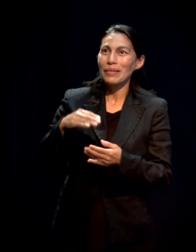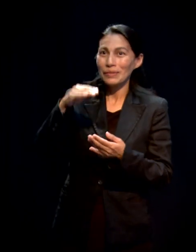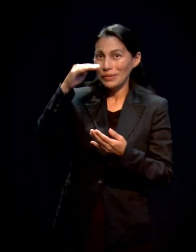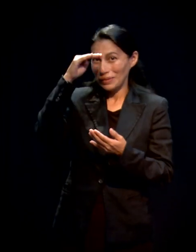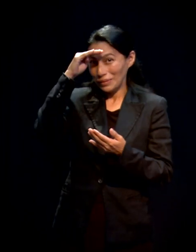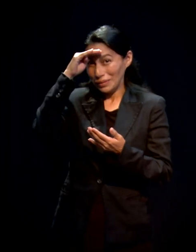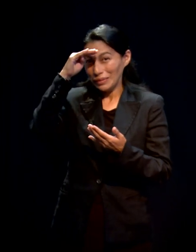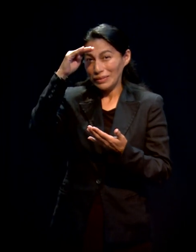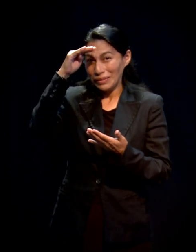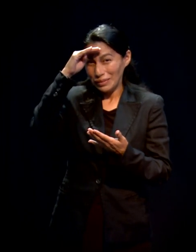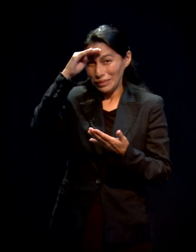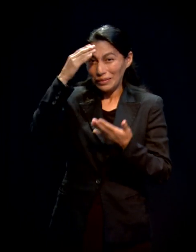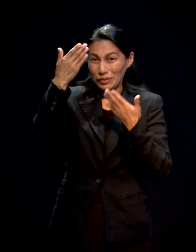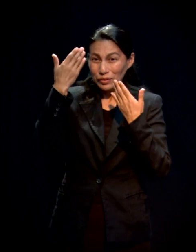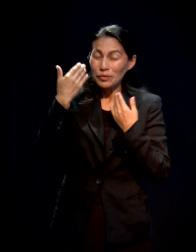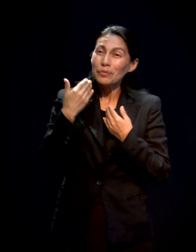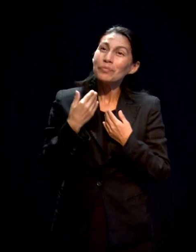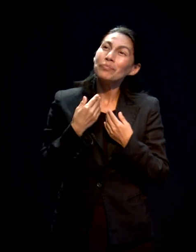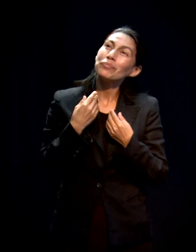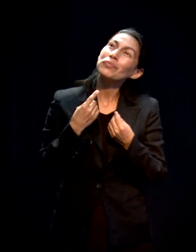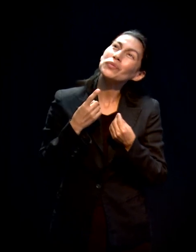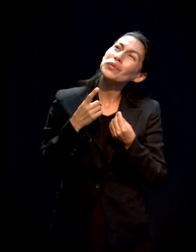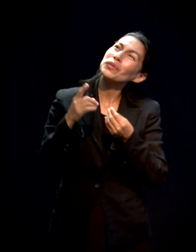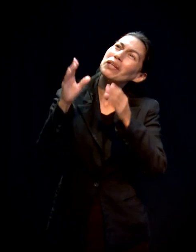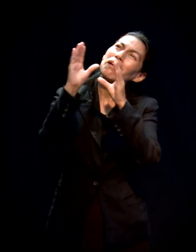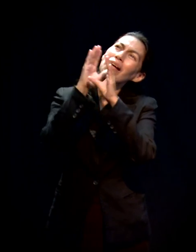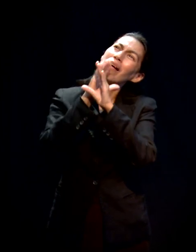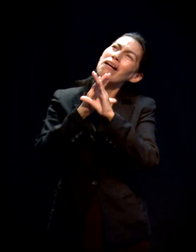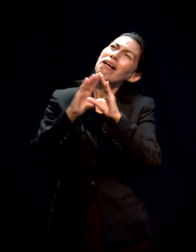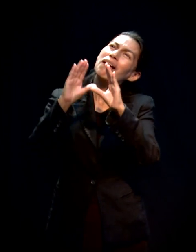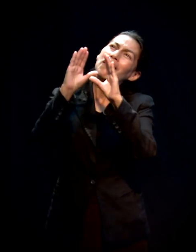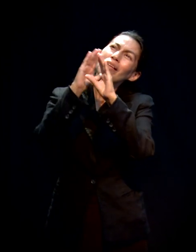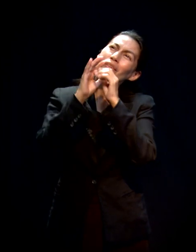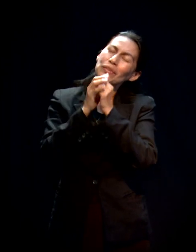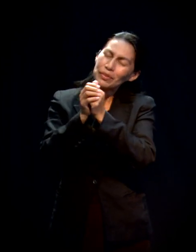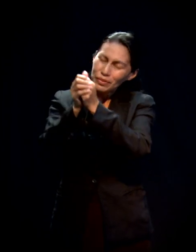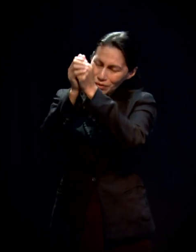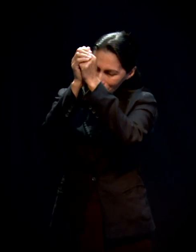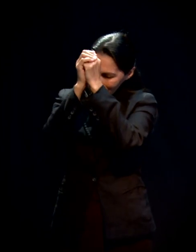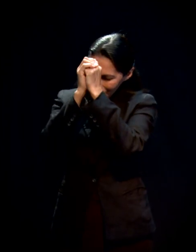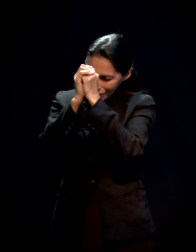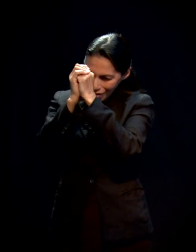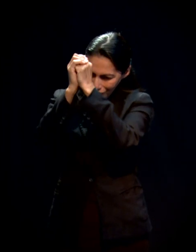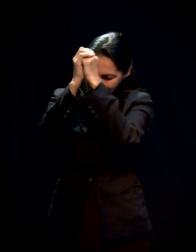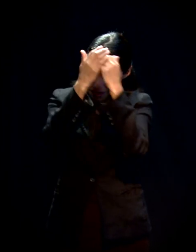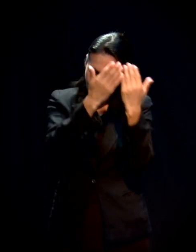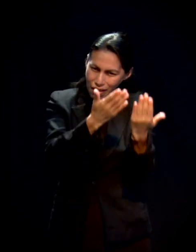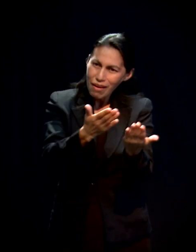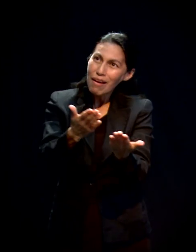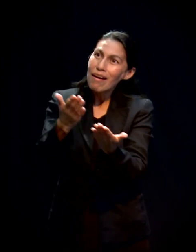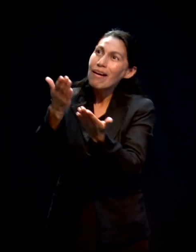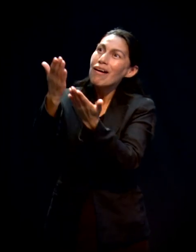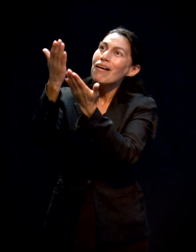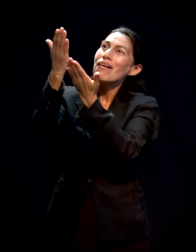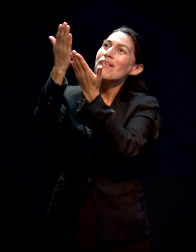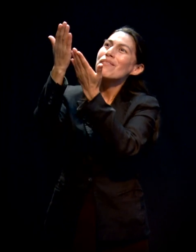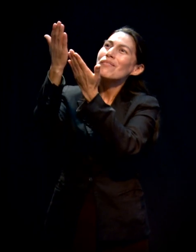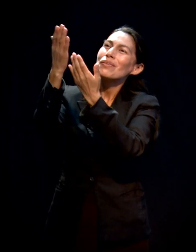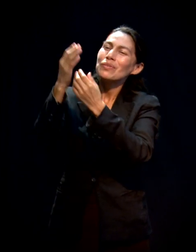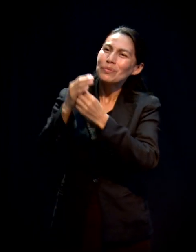y cantar to me mejor más te comportes